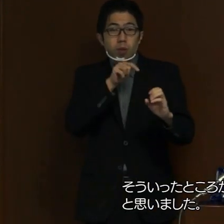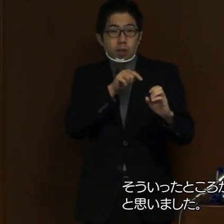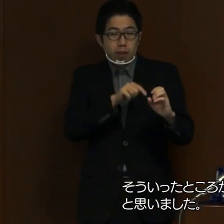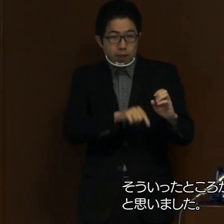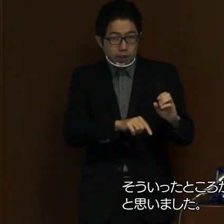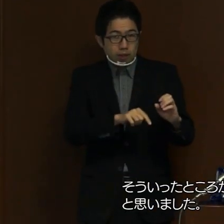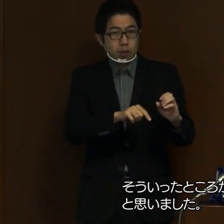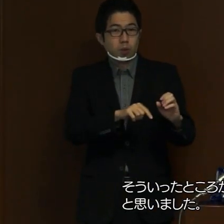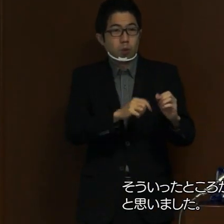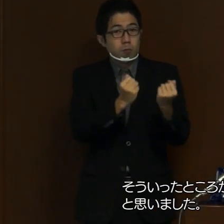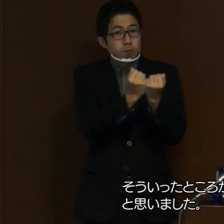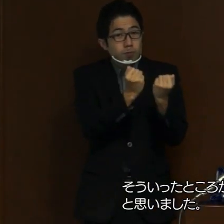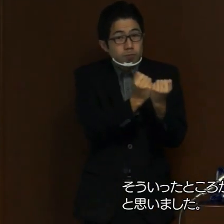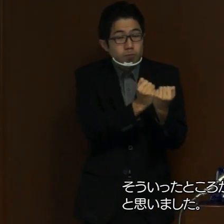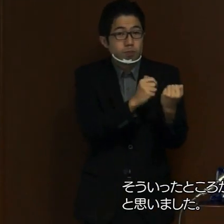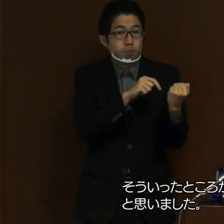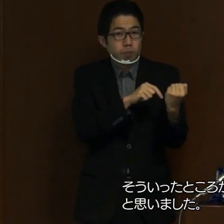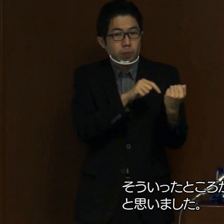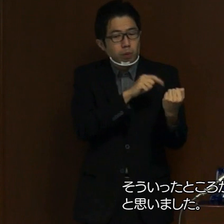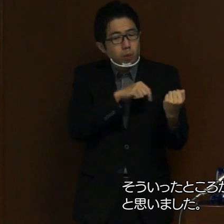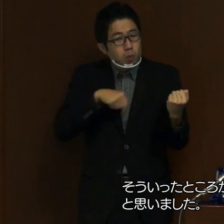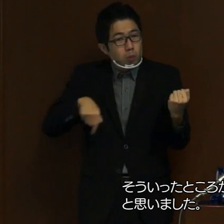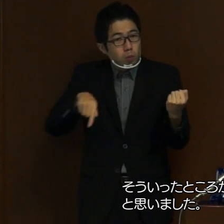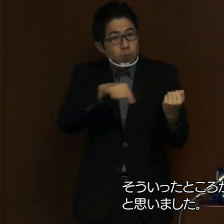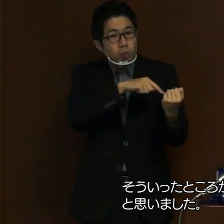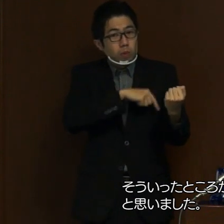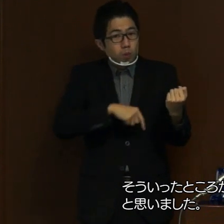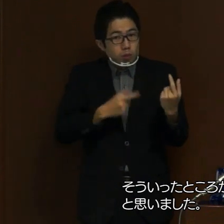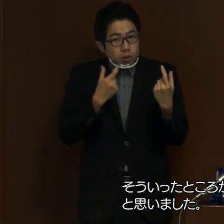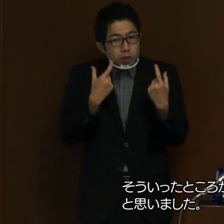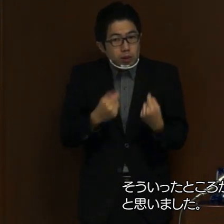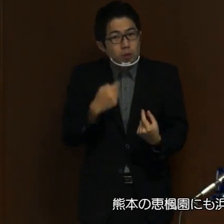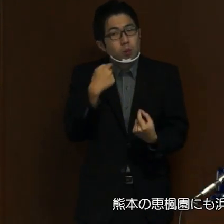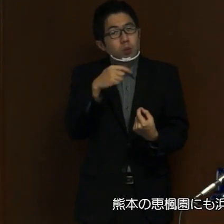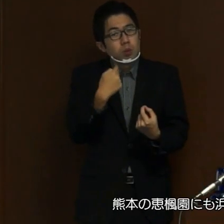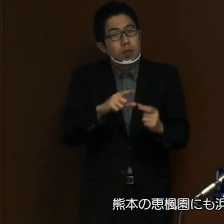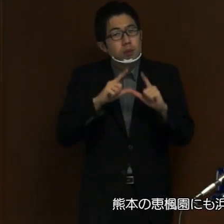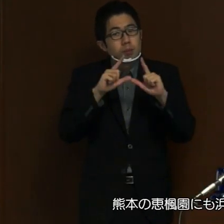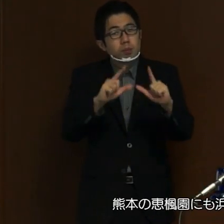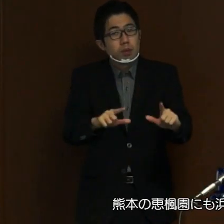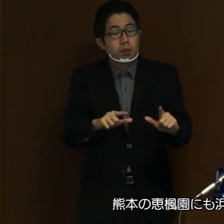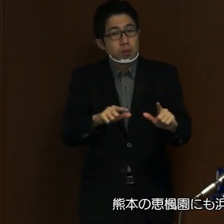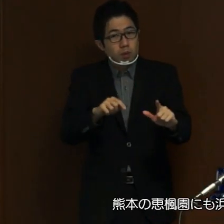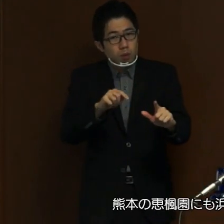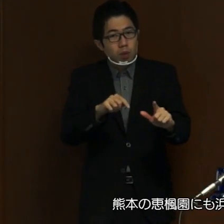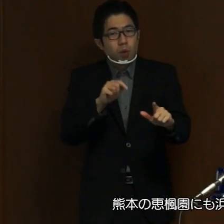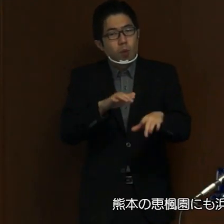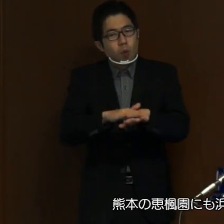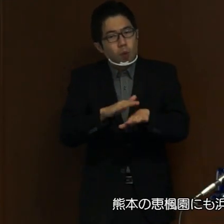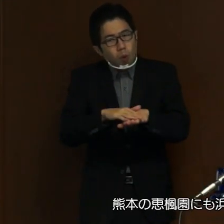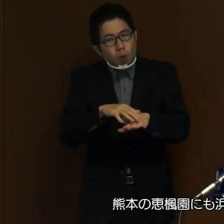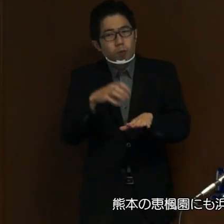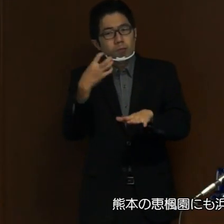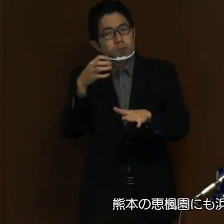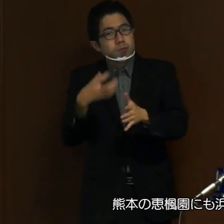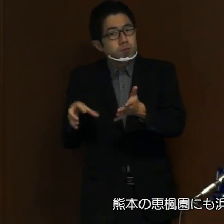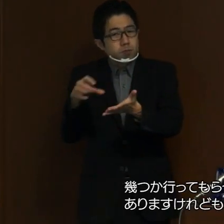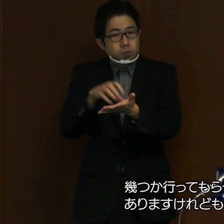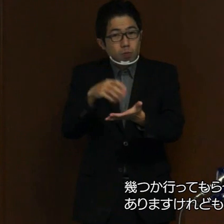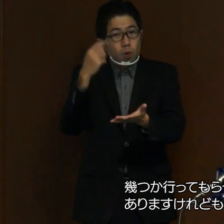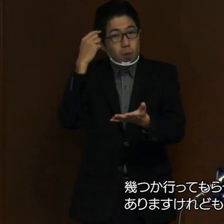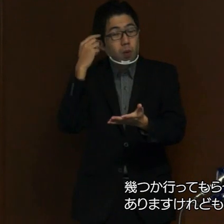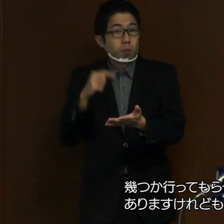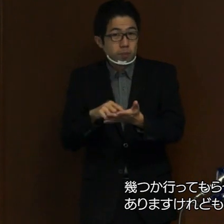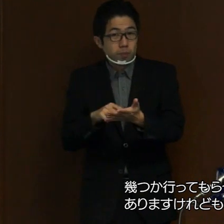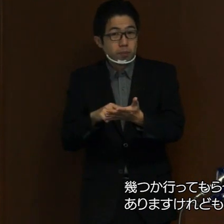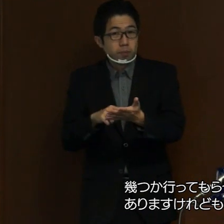が伝わらないかなと思いました。熊本の県府にも浜玉の小学校だとかい